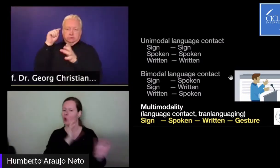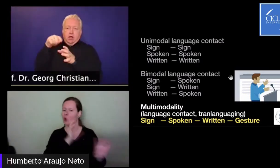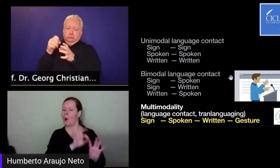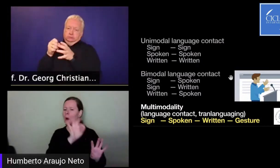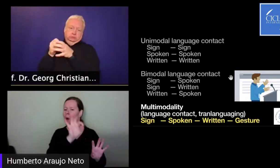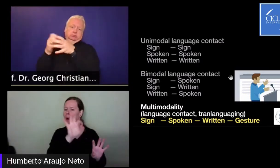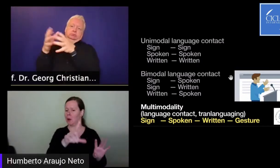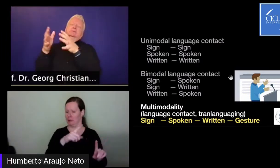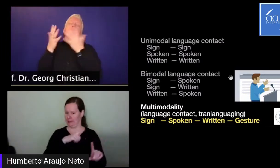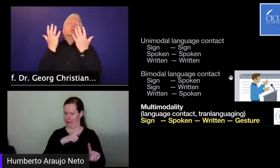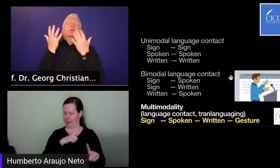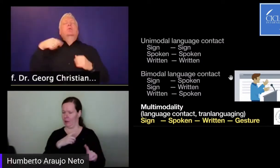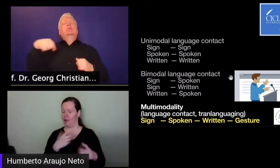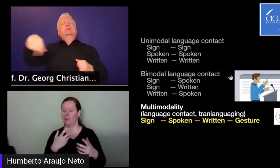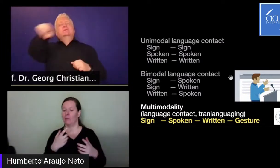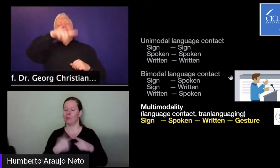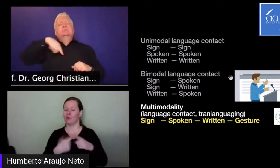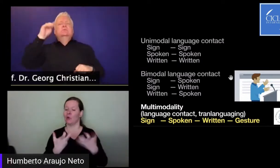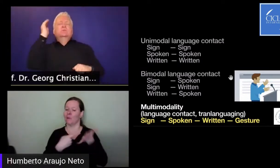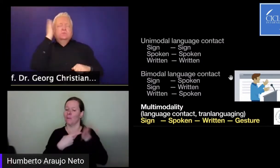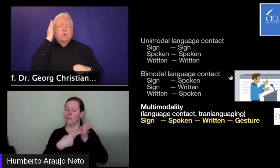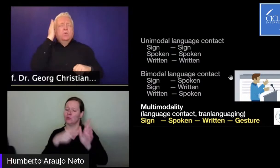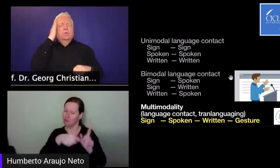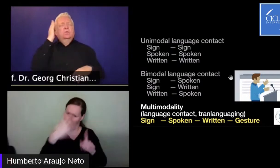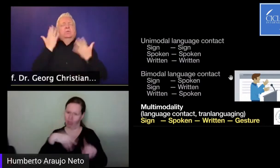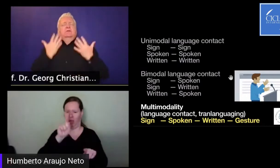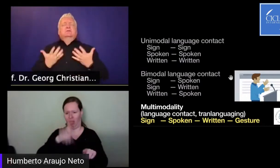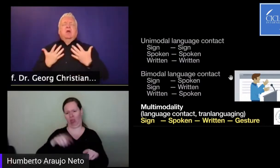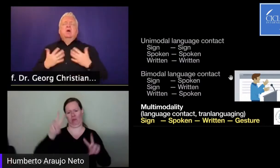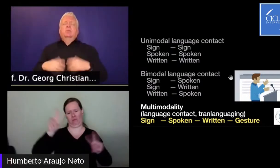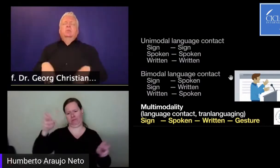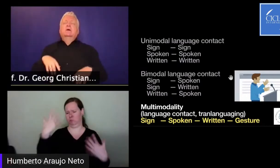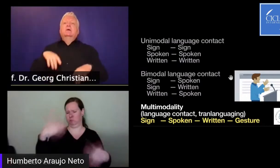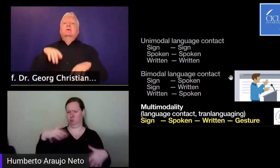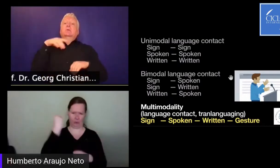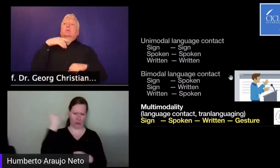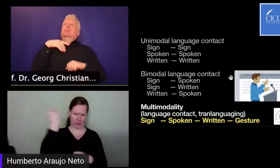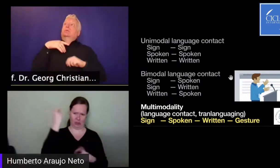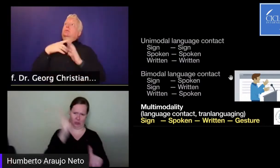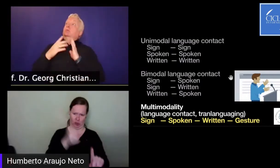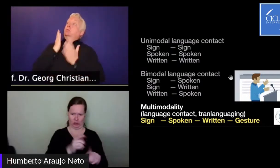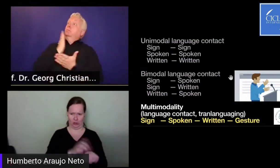me ater a esse subgrupo da multimodalidade, né?